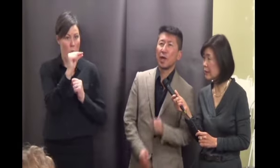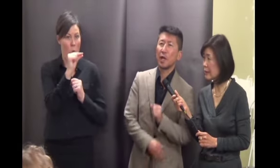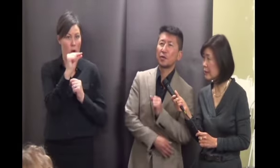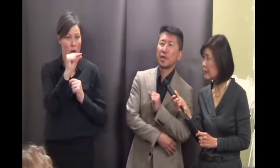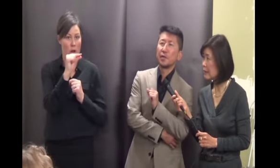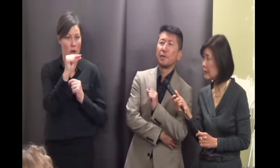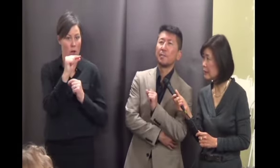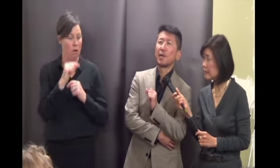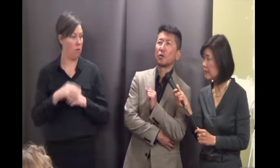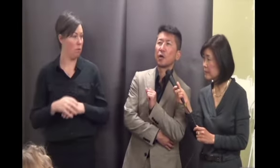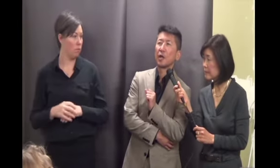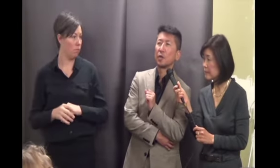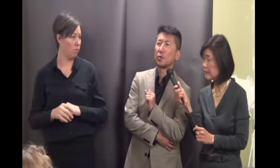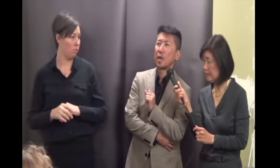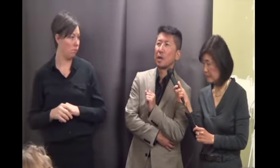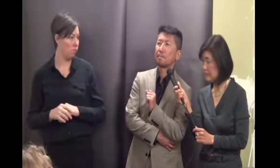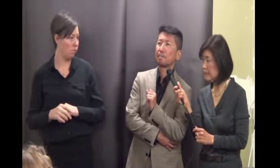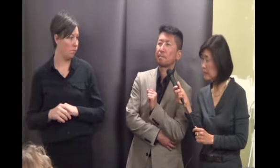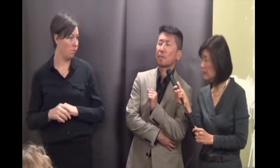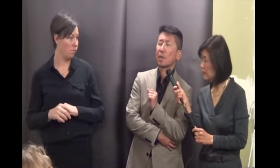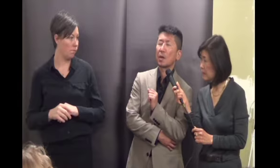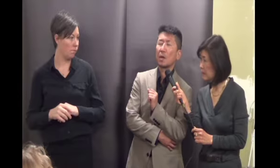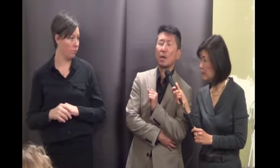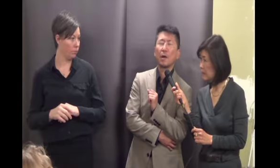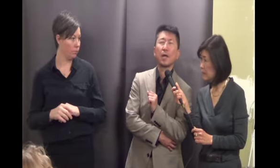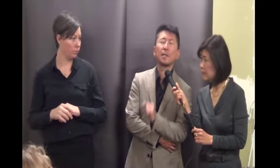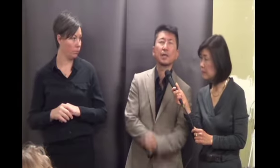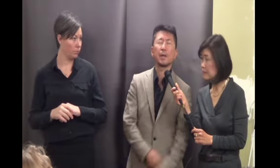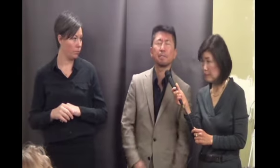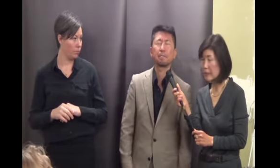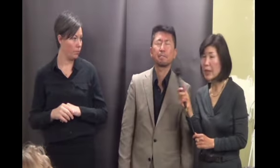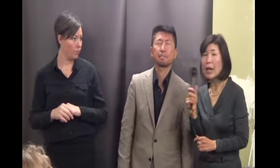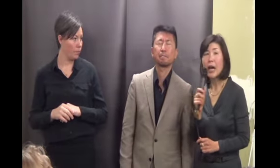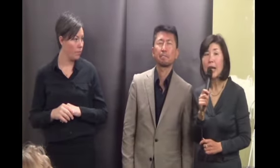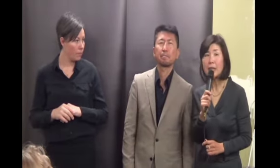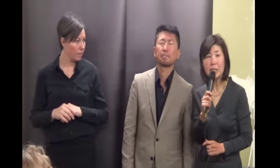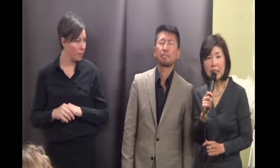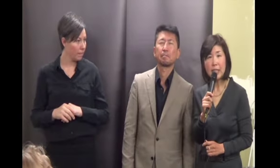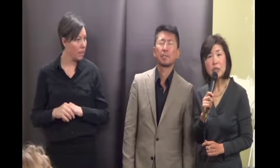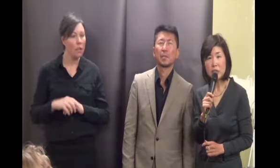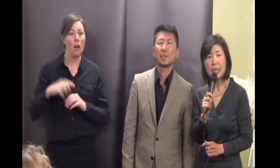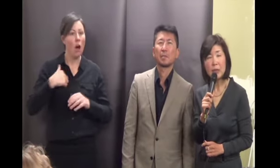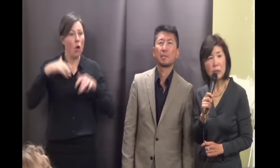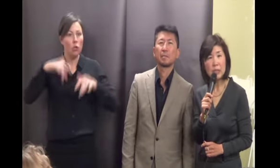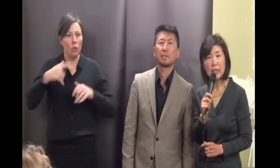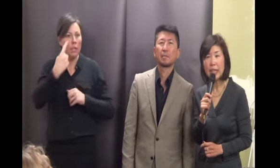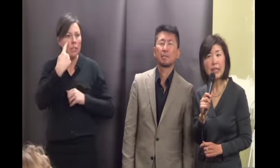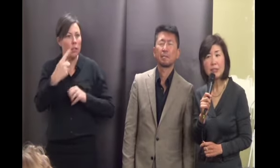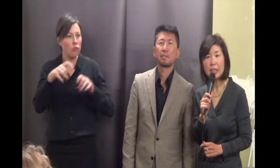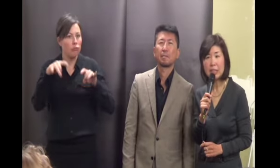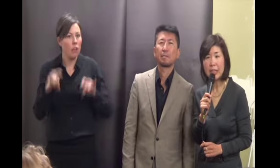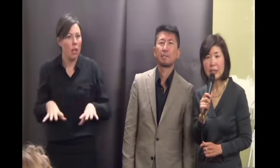オーストラリアの展示は見たことがないのでわかりません。 I haven't seen the Australian one,